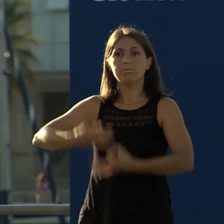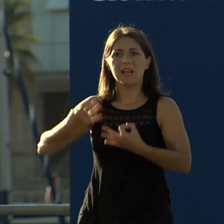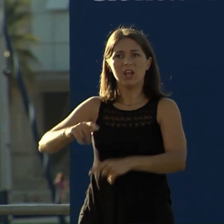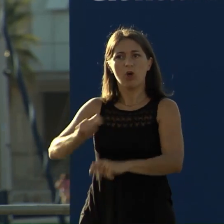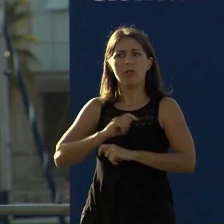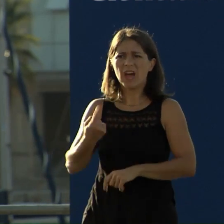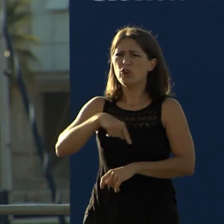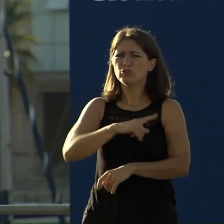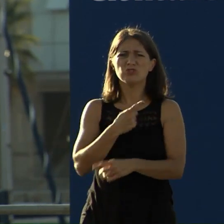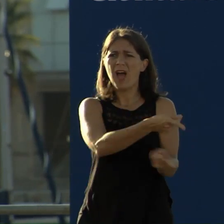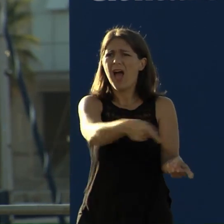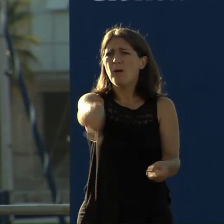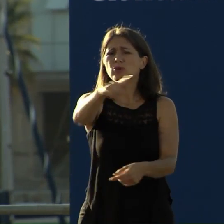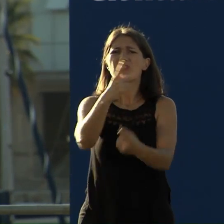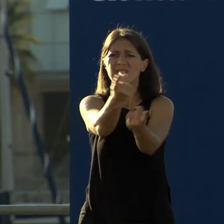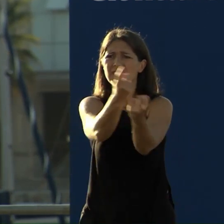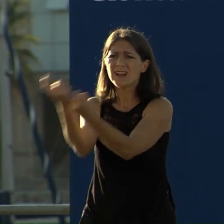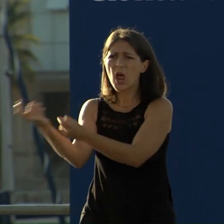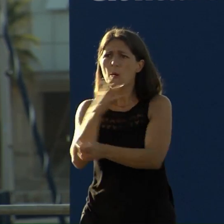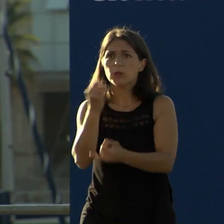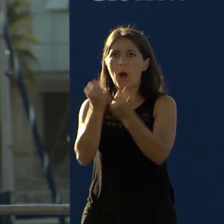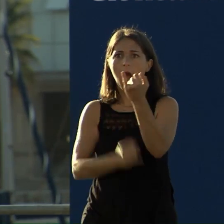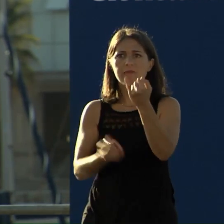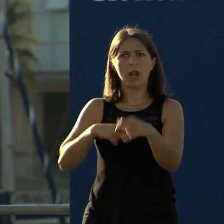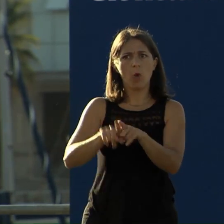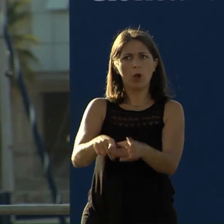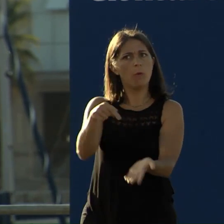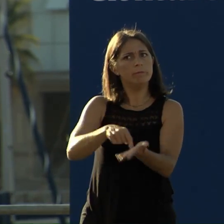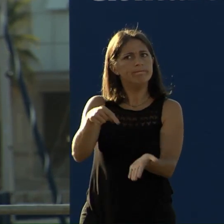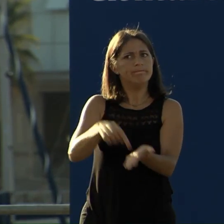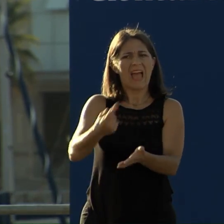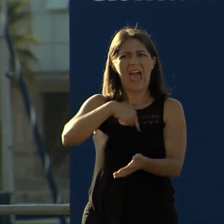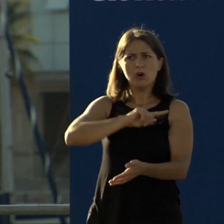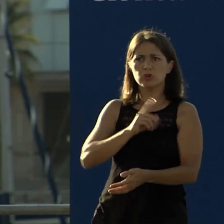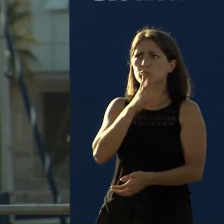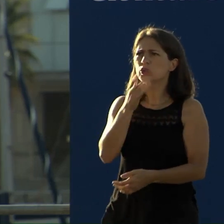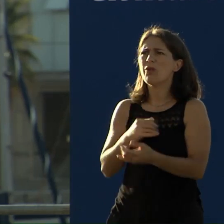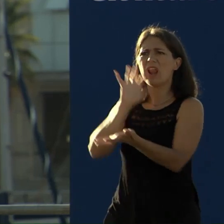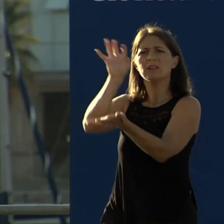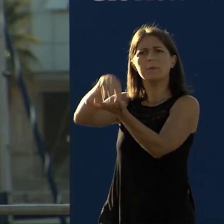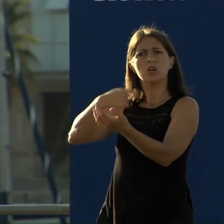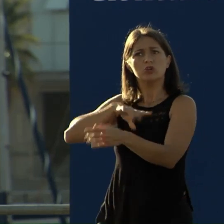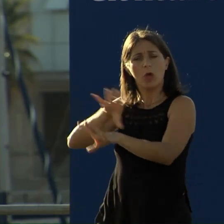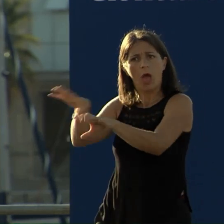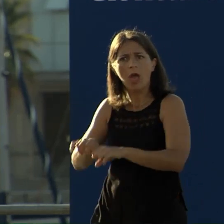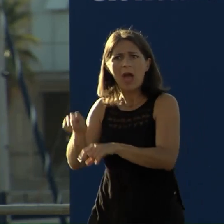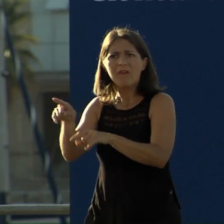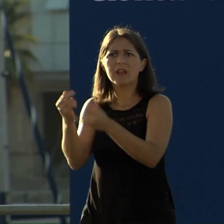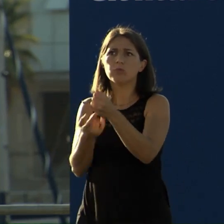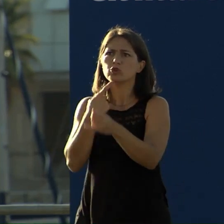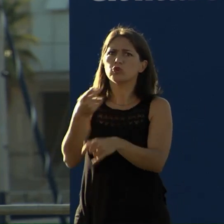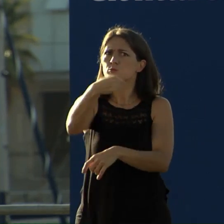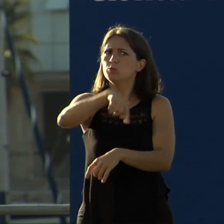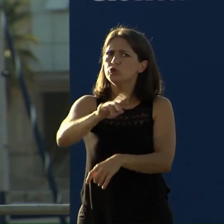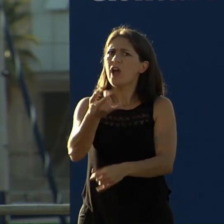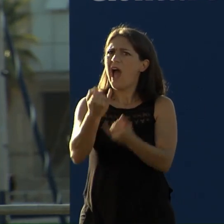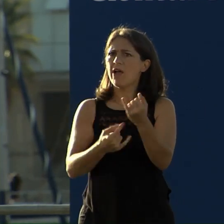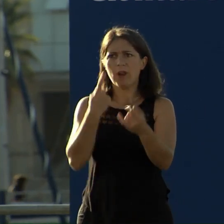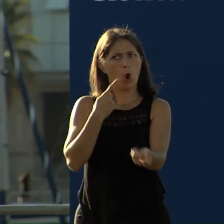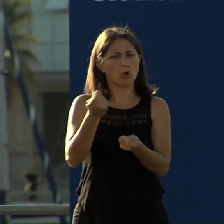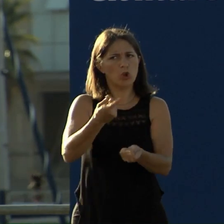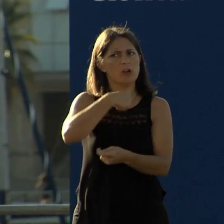Por eso os necesitamos. Para que nos apuntéis todo el rato. Para que cuando estemos en las instituciones vosotros nos tengáis